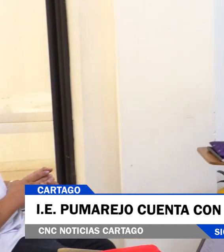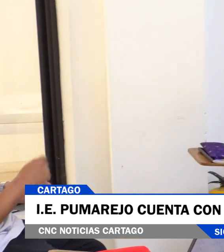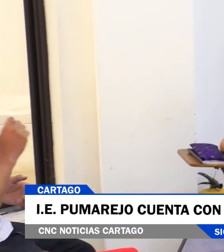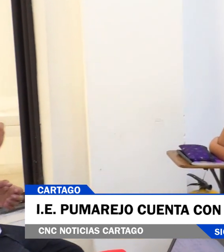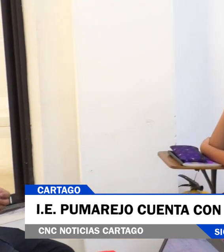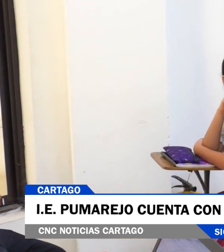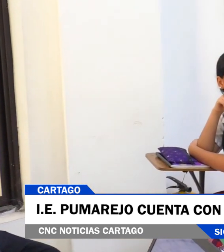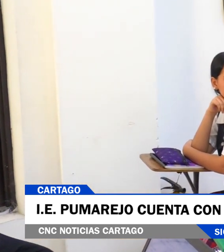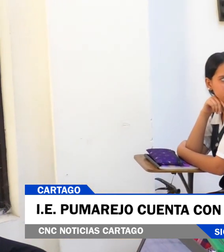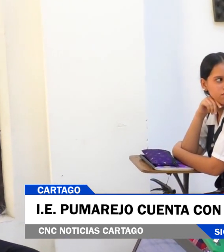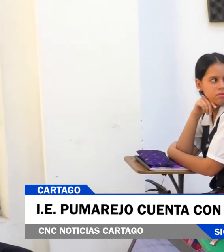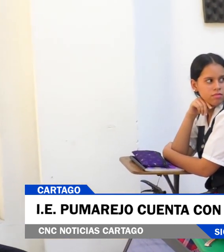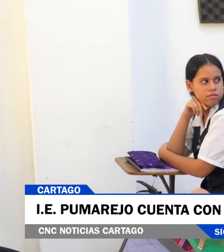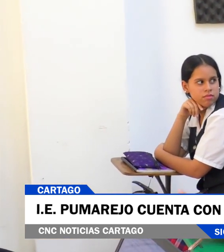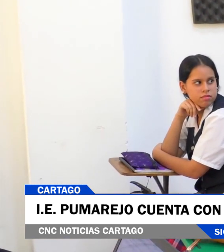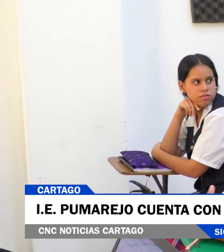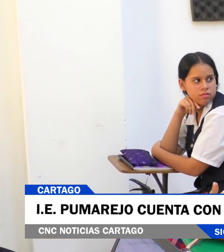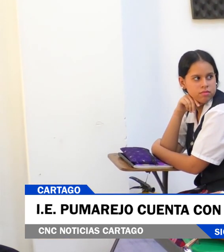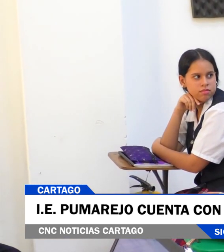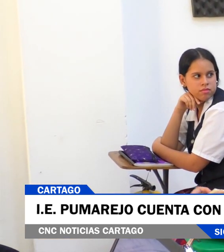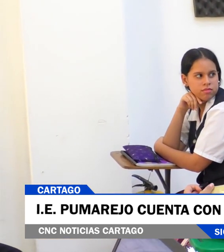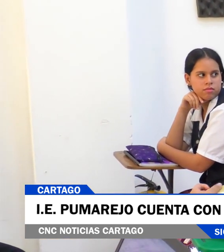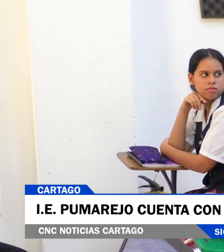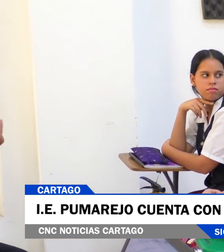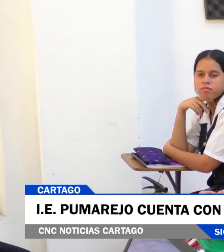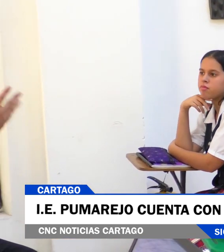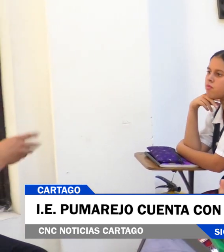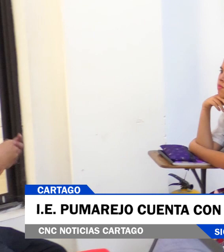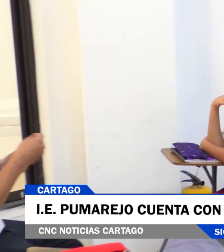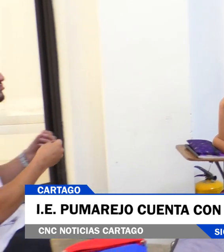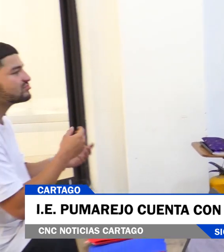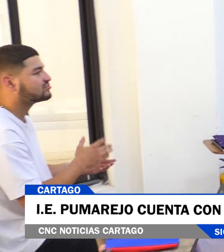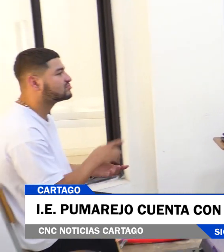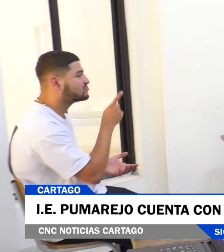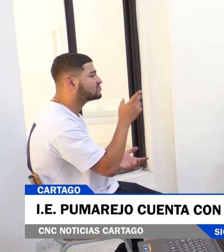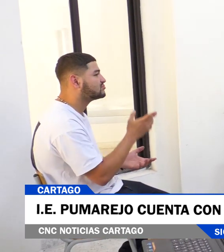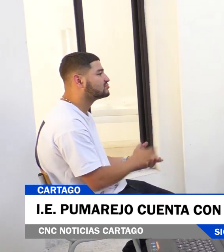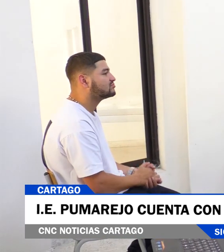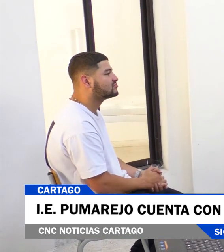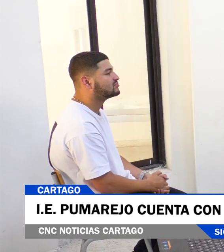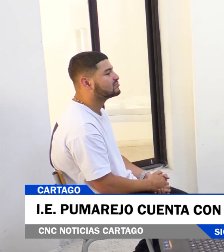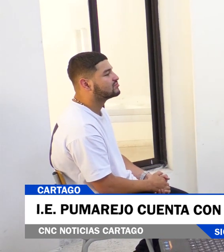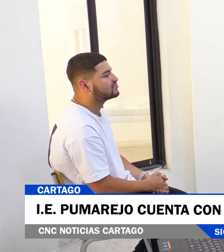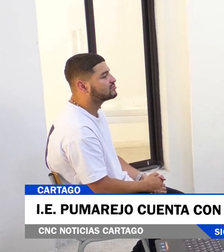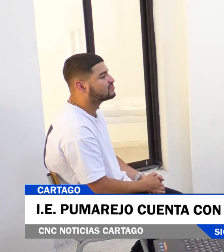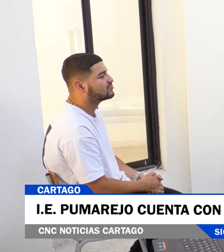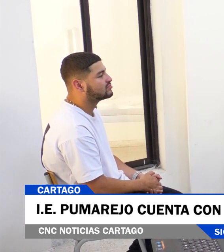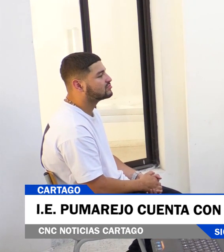más de 80 estudiantes caracterizados encima con problemas de discapacidad múltiple. Es decir, una población bastante